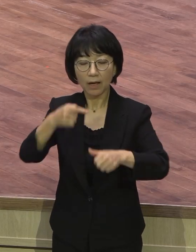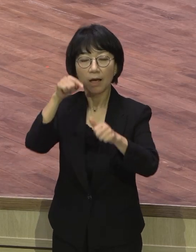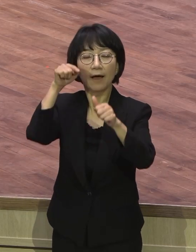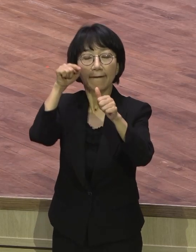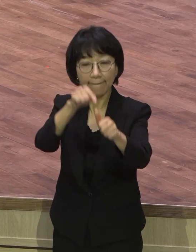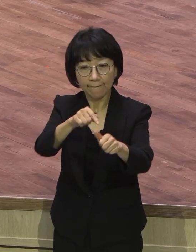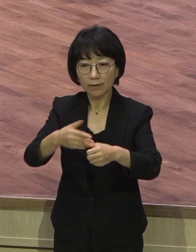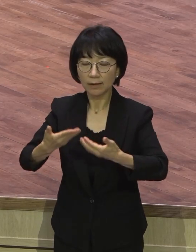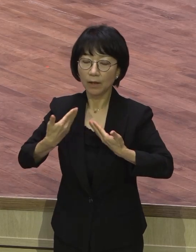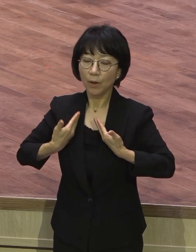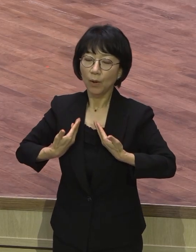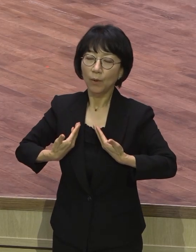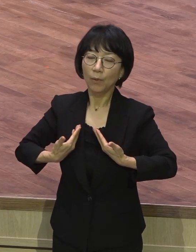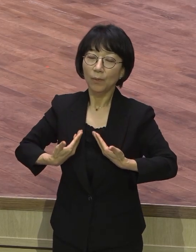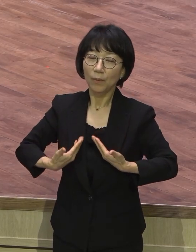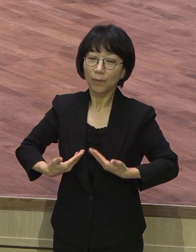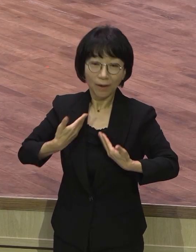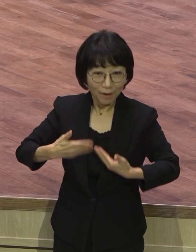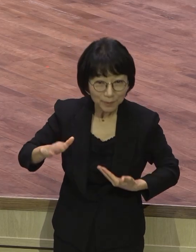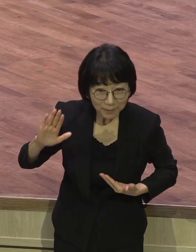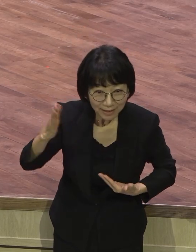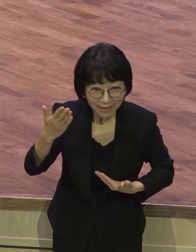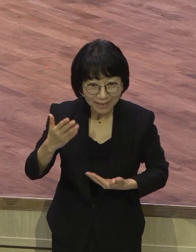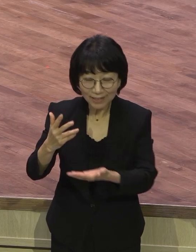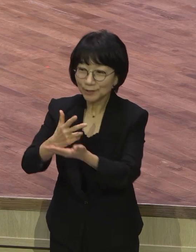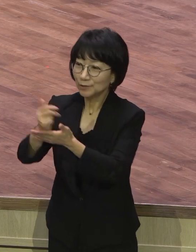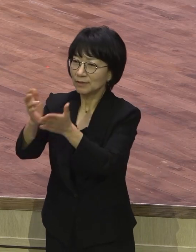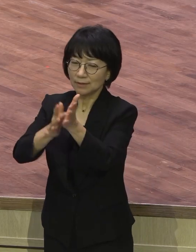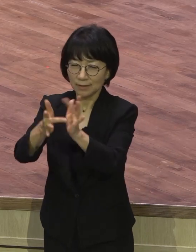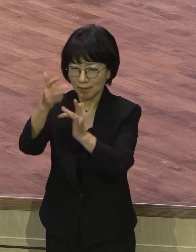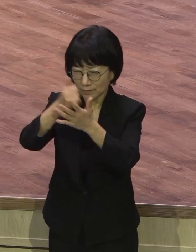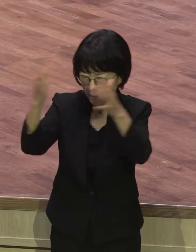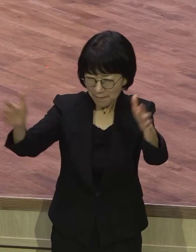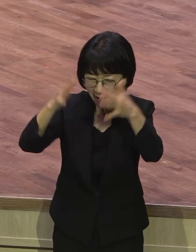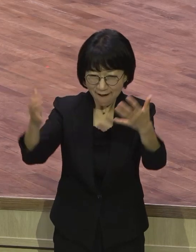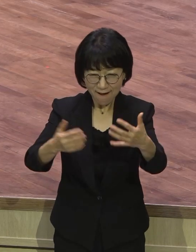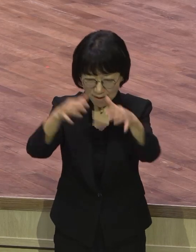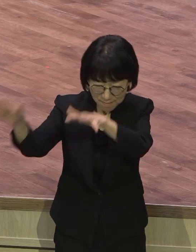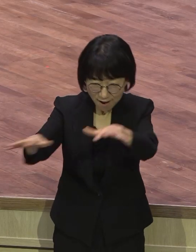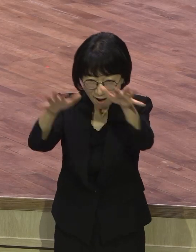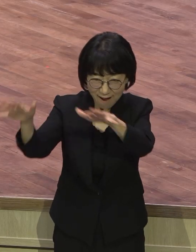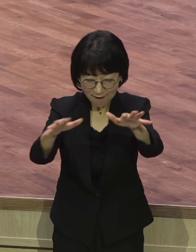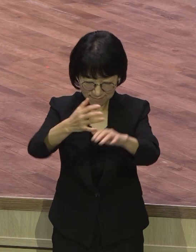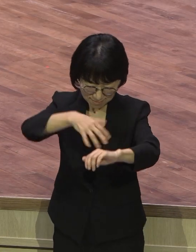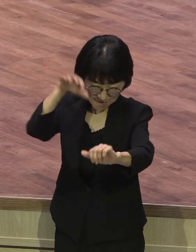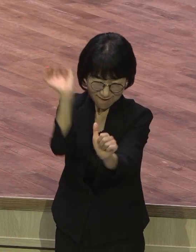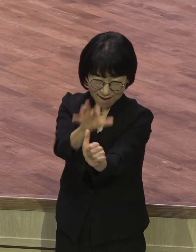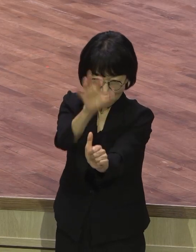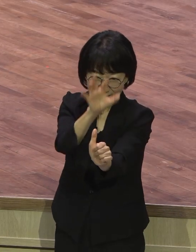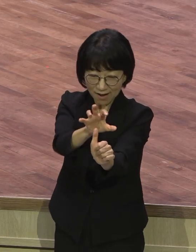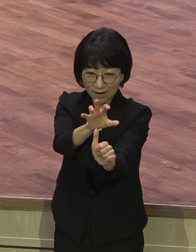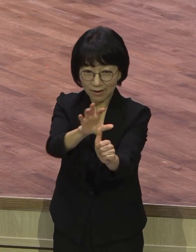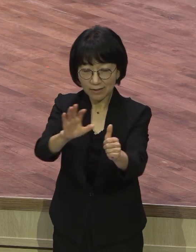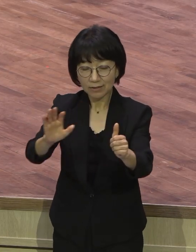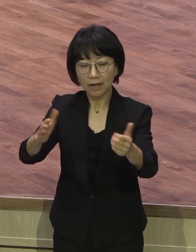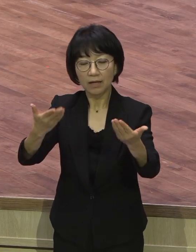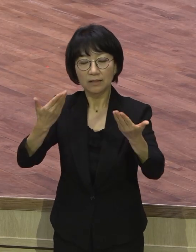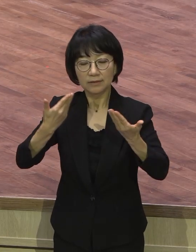잔잔해 주예수 풍파를 꾸지져